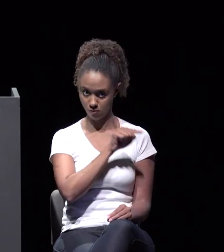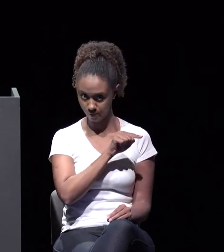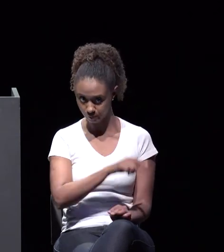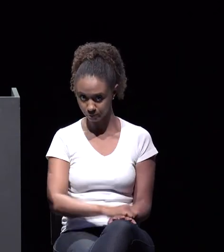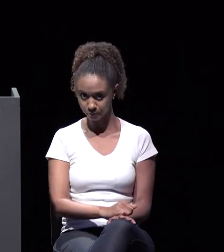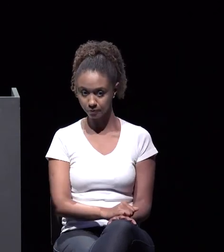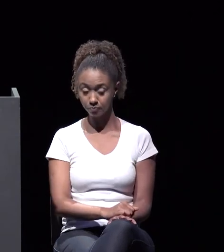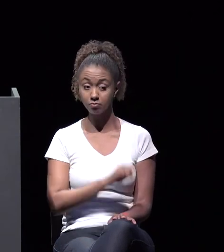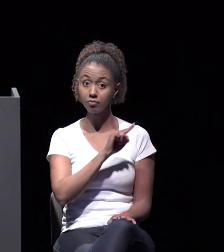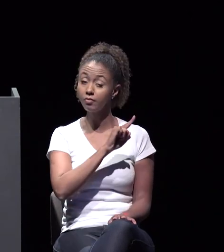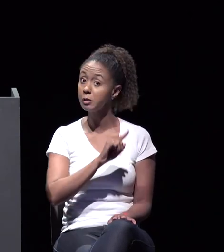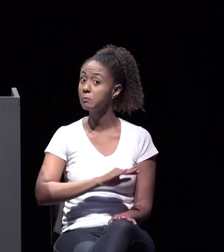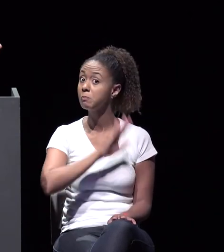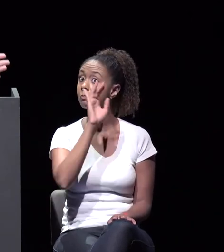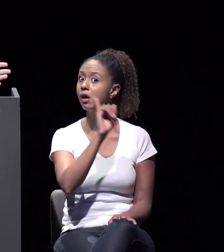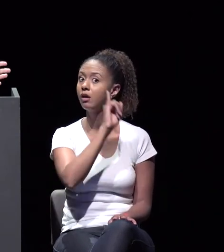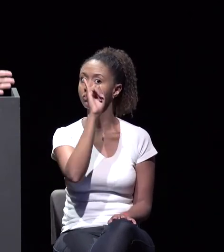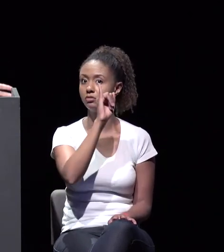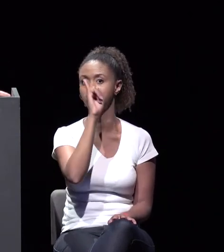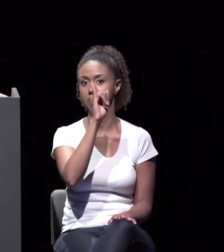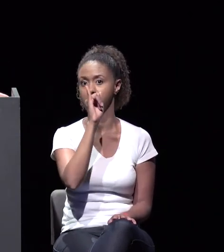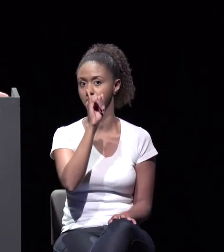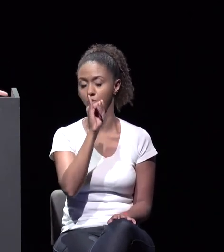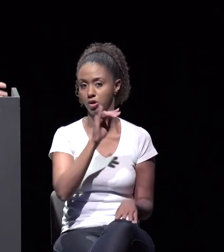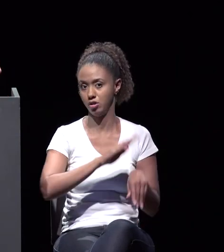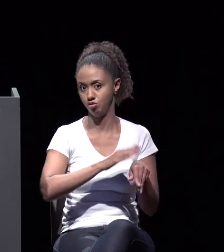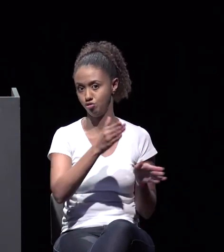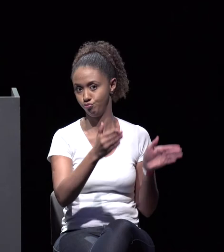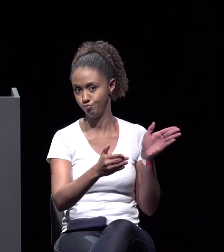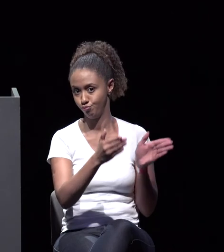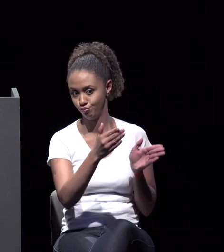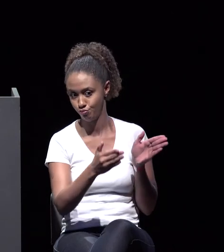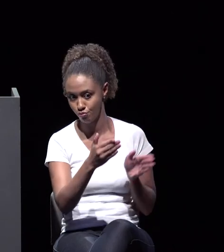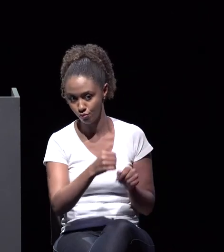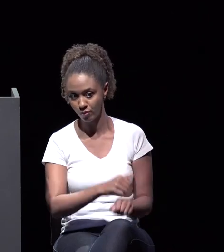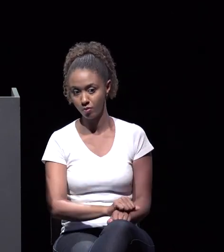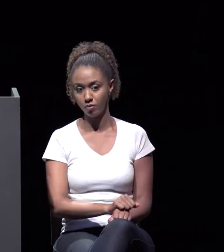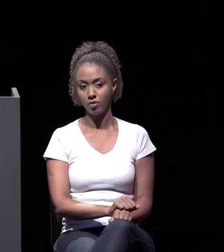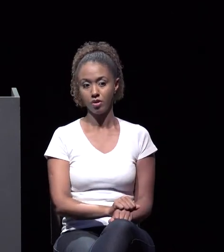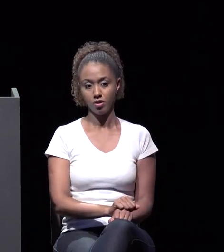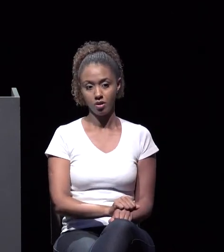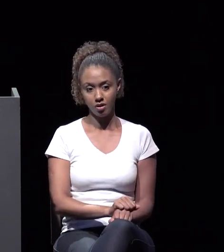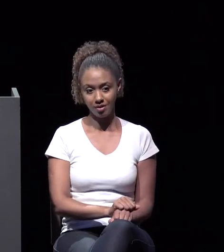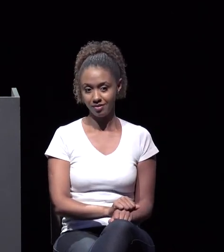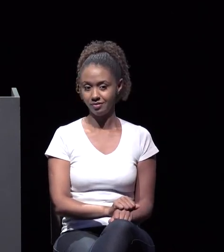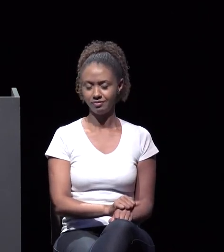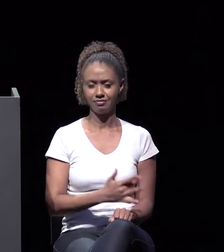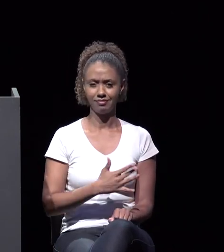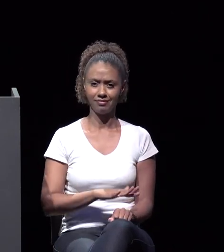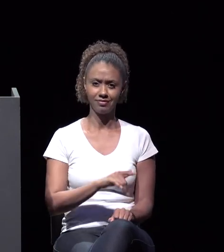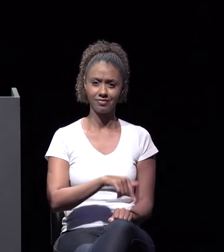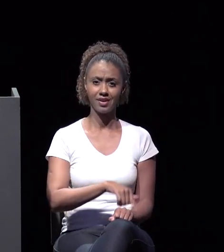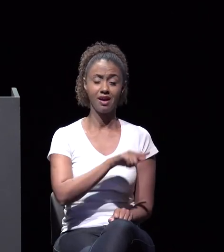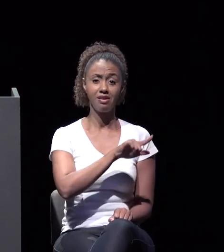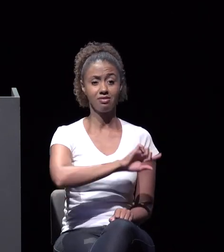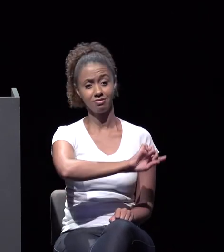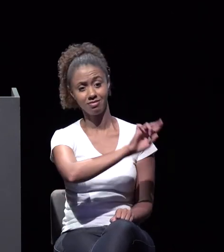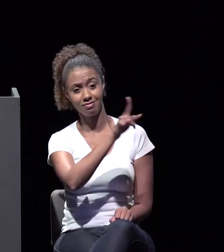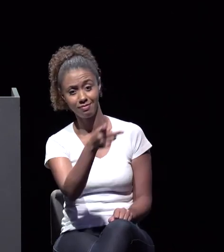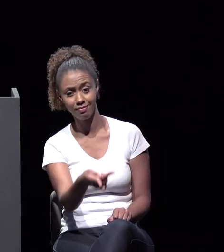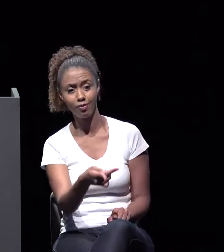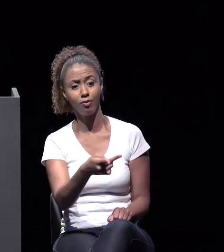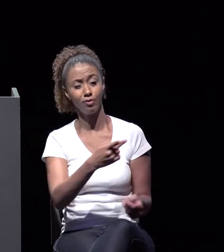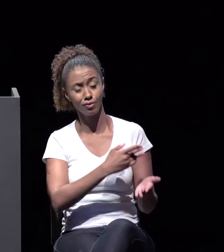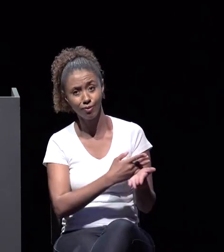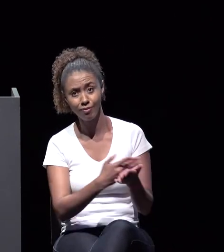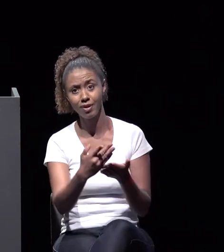importante mãe de santo de si nesse período né e ela vai ser a primeira mãe santo pop né e assim que vai cair